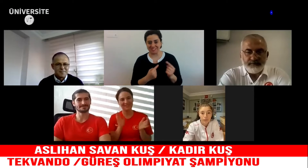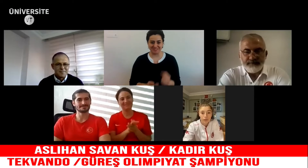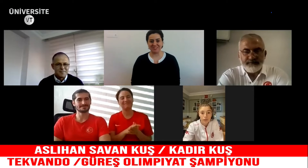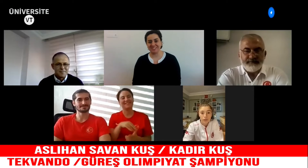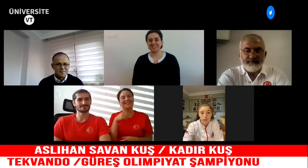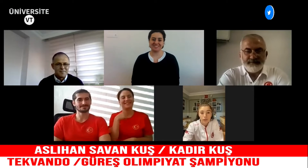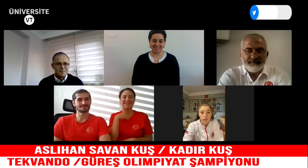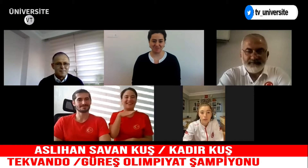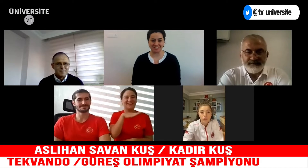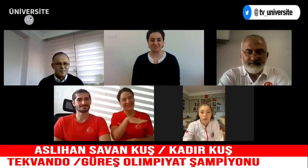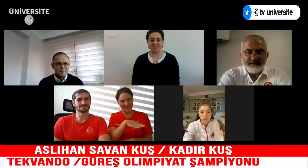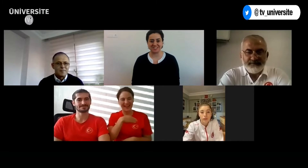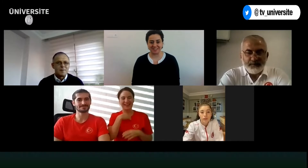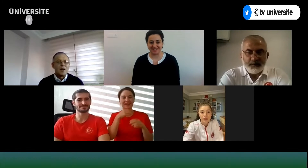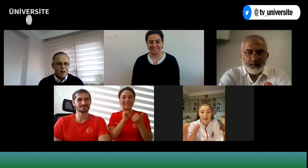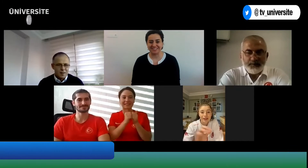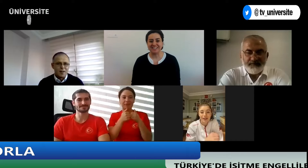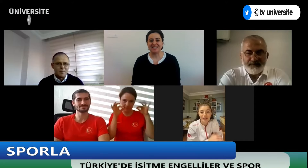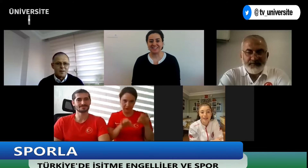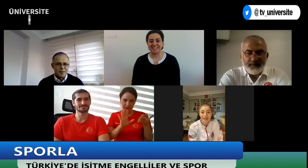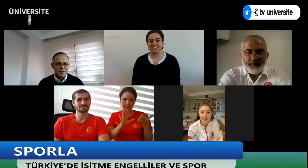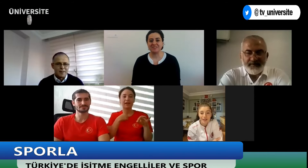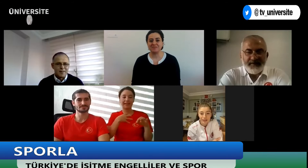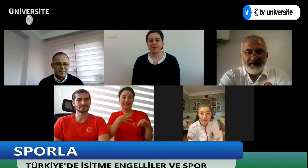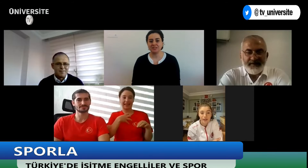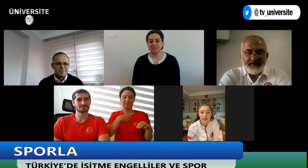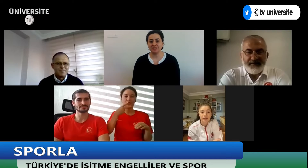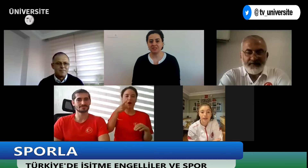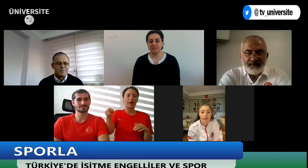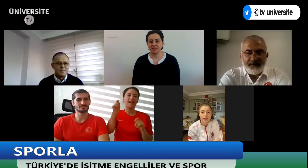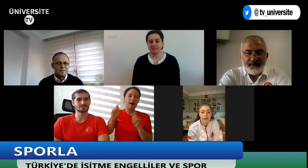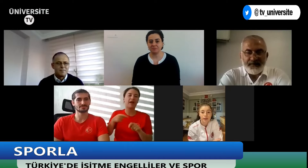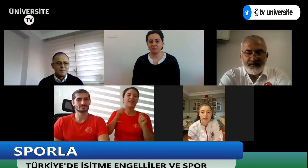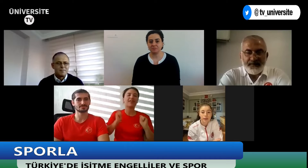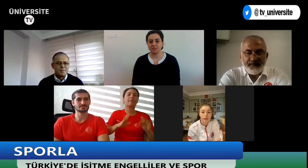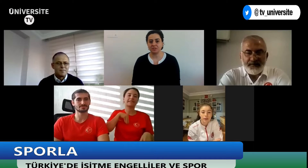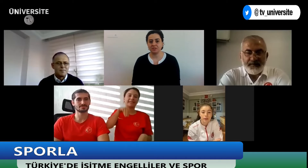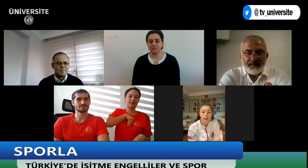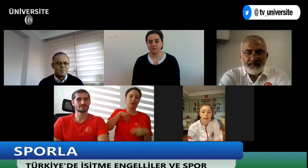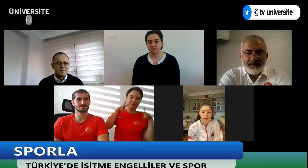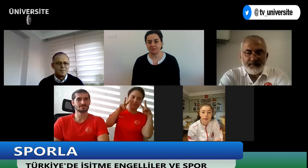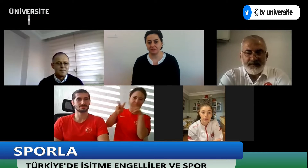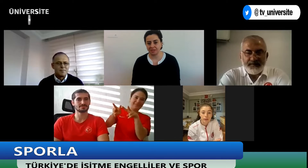Hangimiz başlayalım dediler. Aslan başlamaya karar verdi. Ben kendim